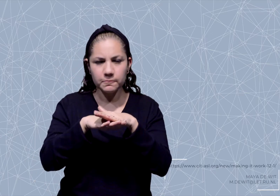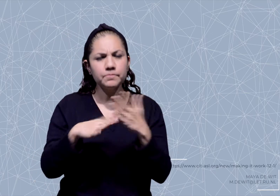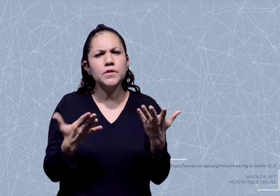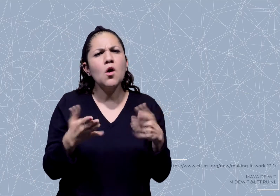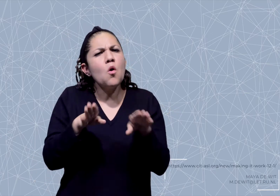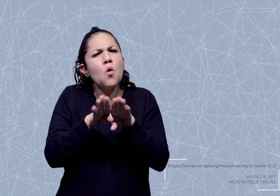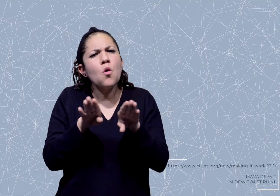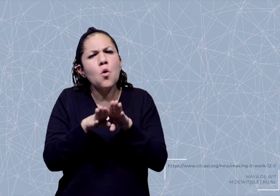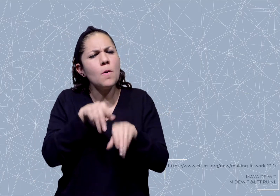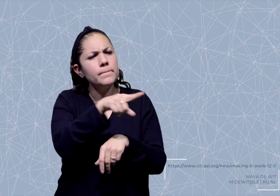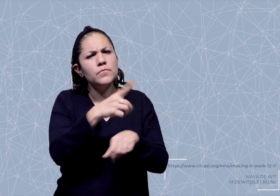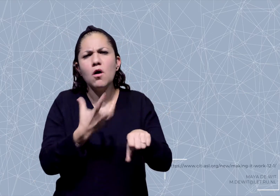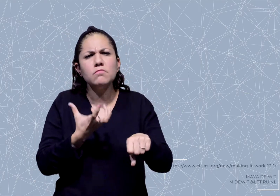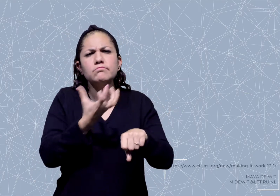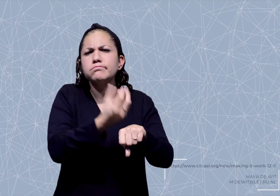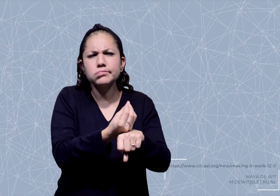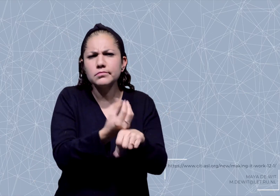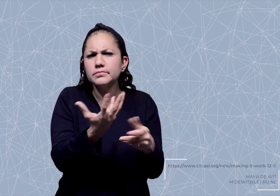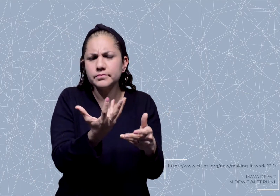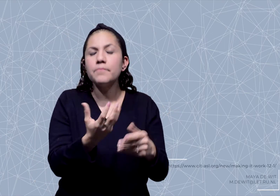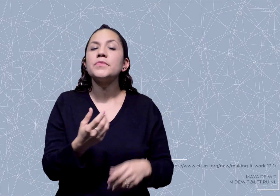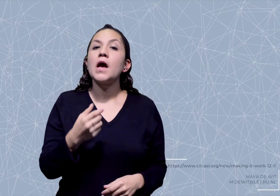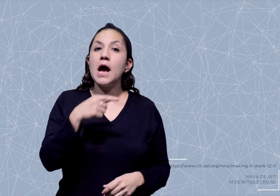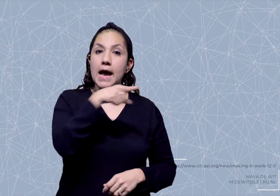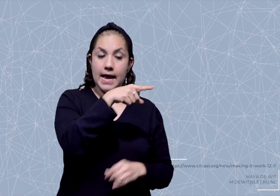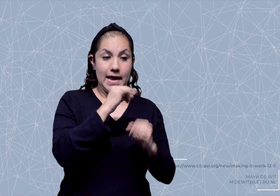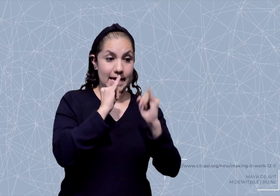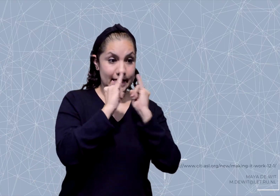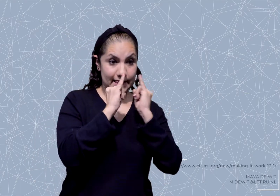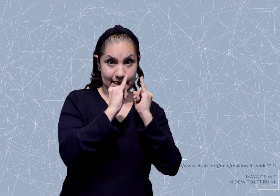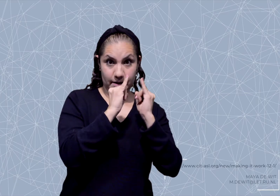a las personas sordas. Para remediar esta situación,